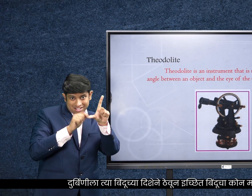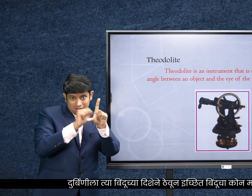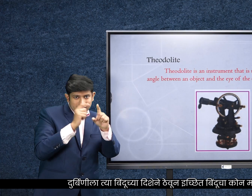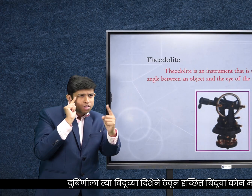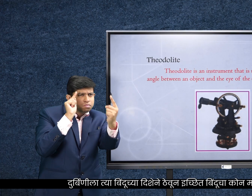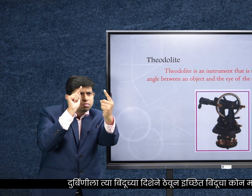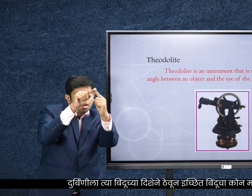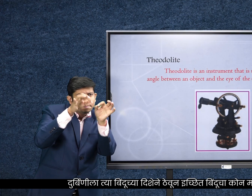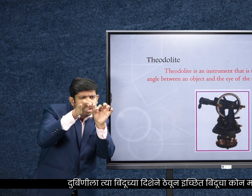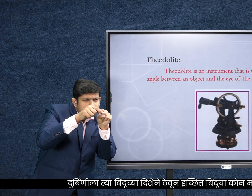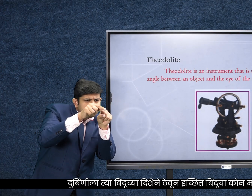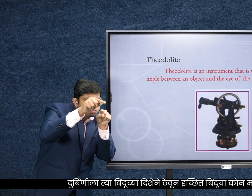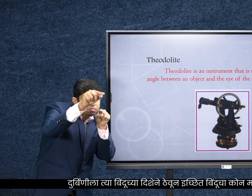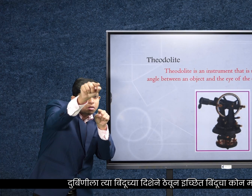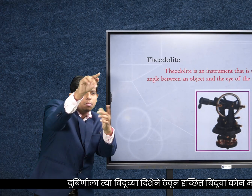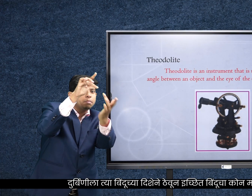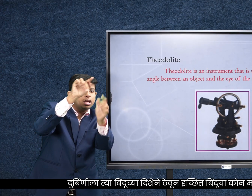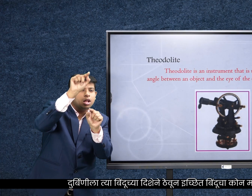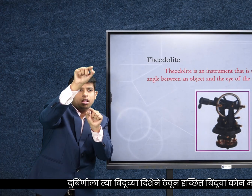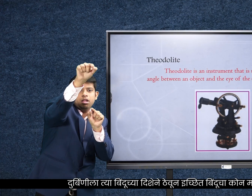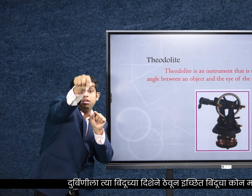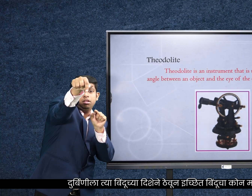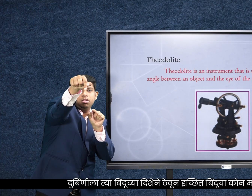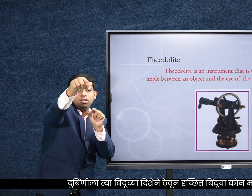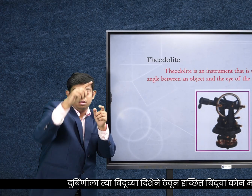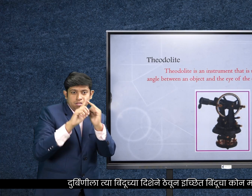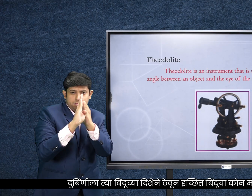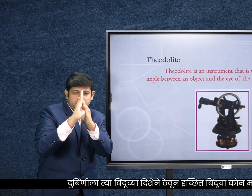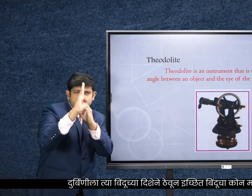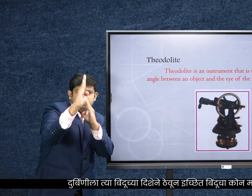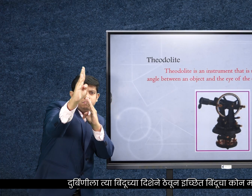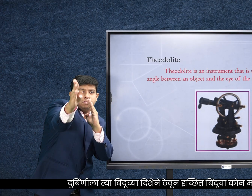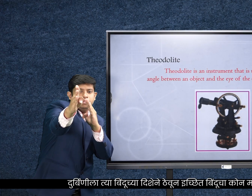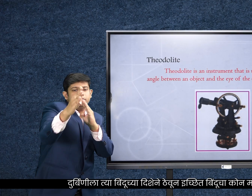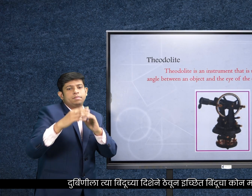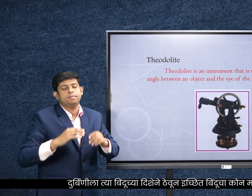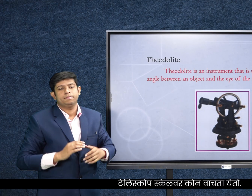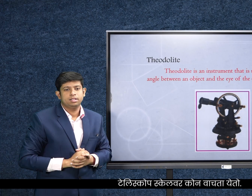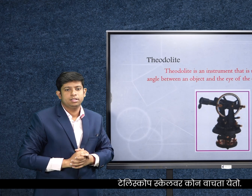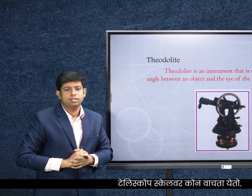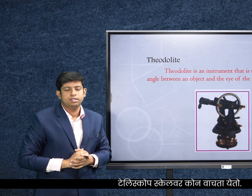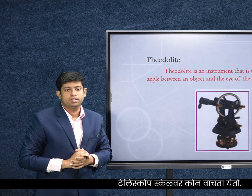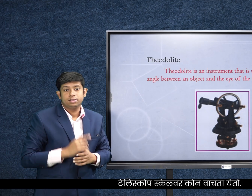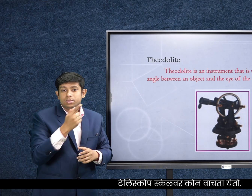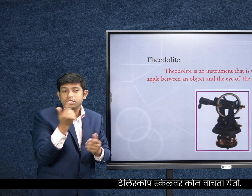दुर्बिणीला त्या बिंदूंच्या दिशेने ठेवून इच्छित बिंदूचा कोन मोजला जातो. टेलिस्कोप